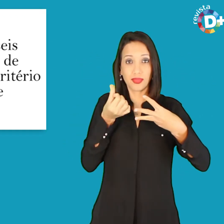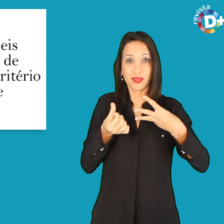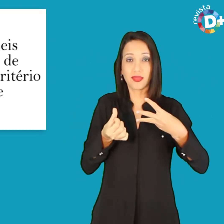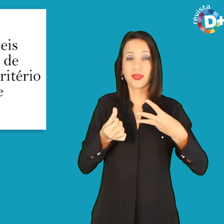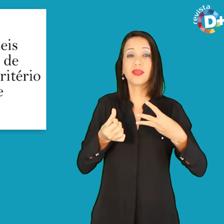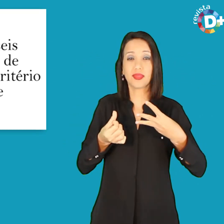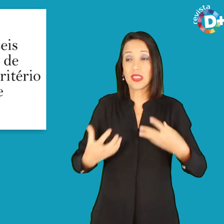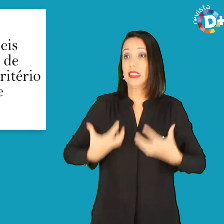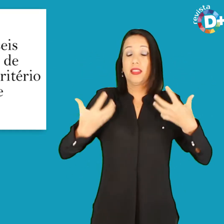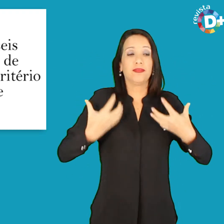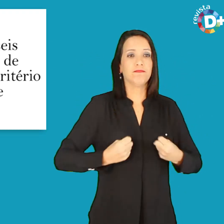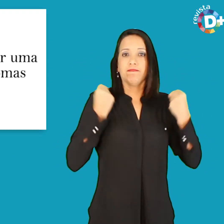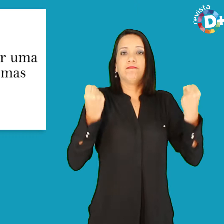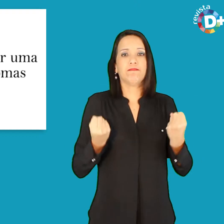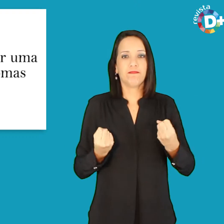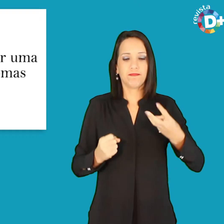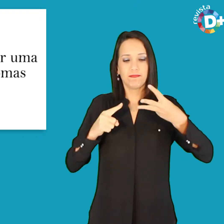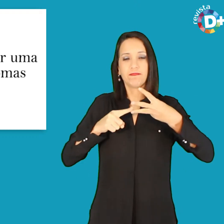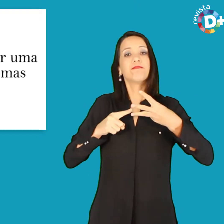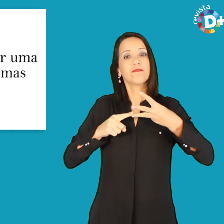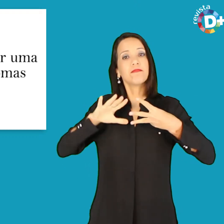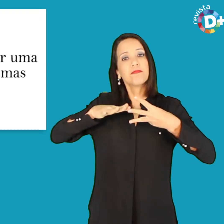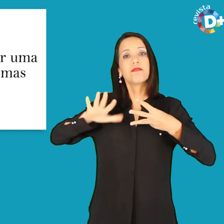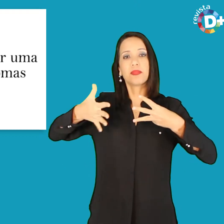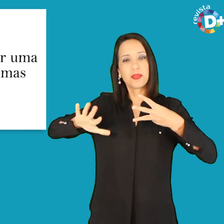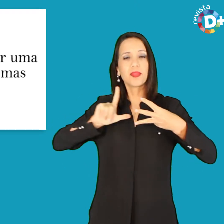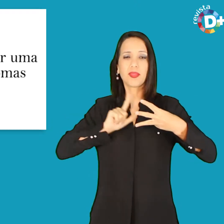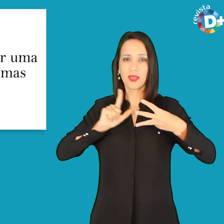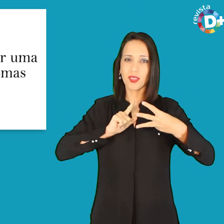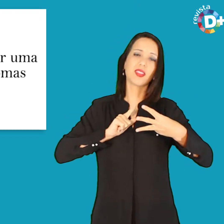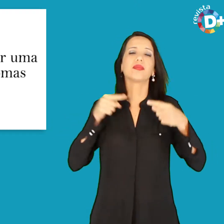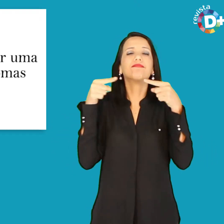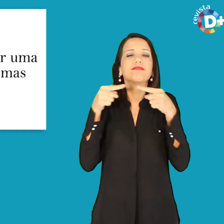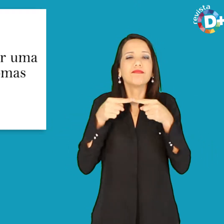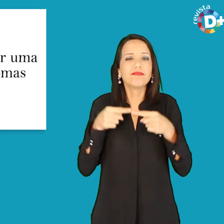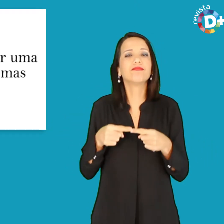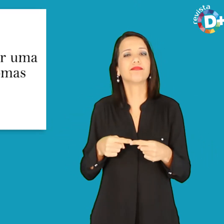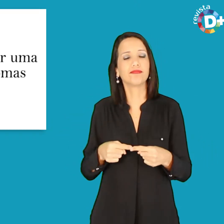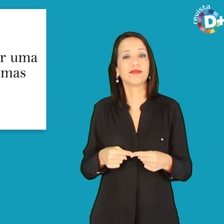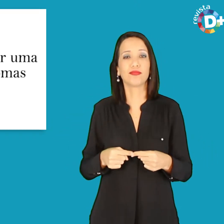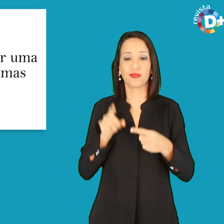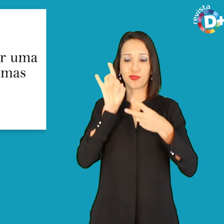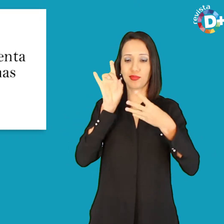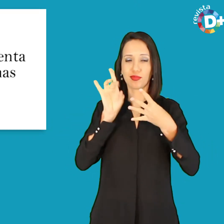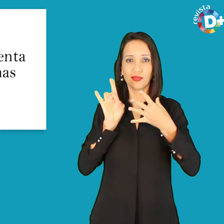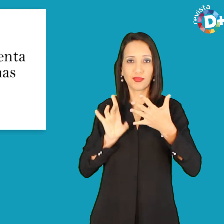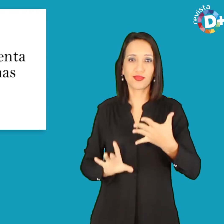hiperatividade e impulsividade. Moderado, se apresentar uma combinação dos sintomas de cada critério, ou grave quando